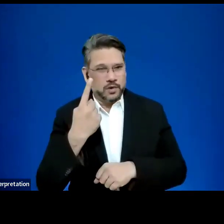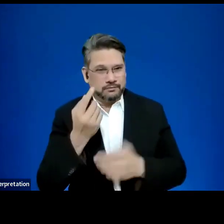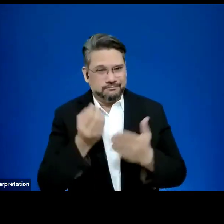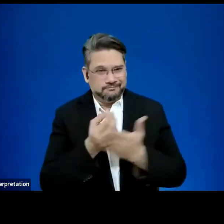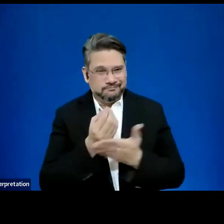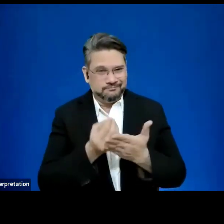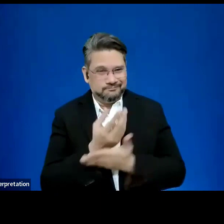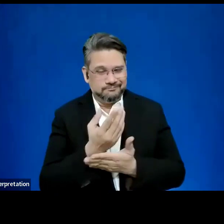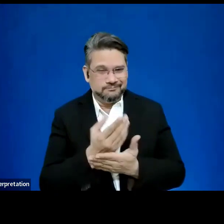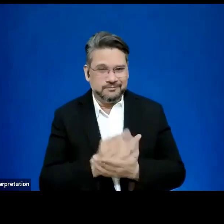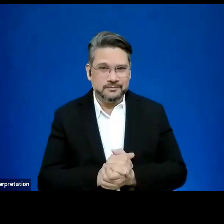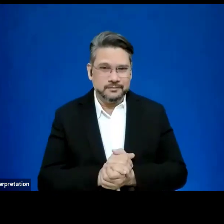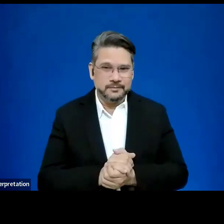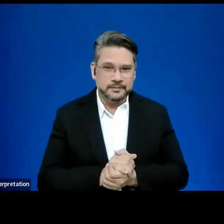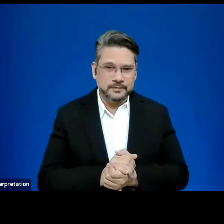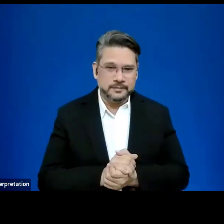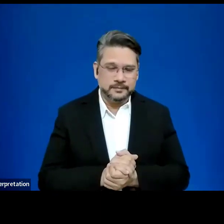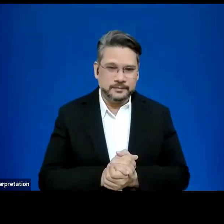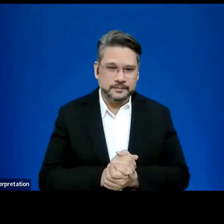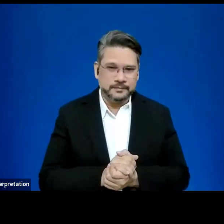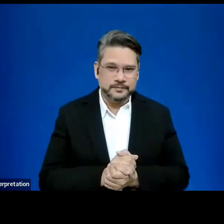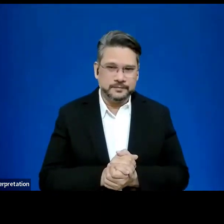哎，谢谢。